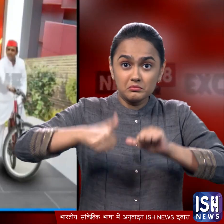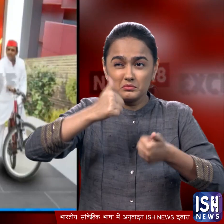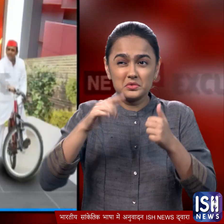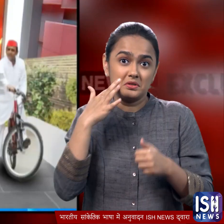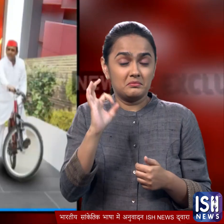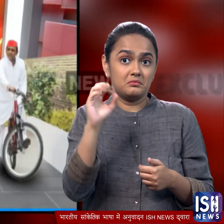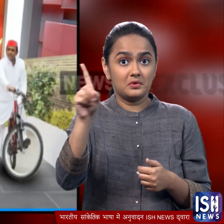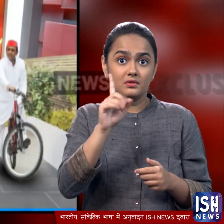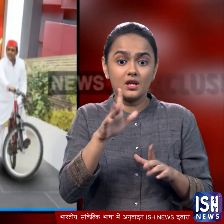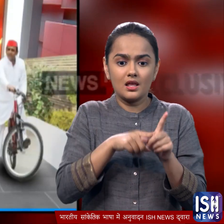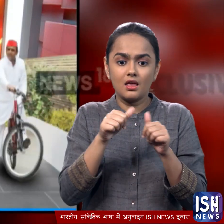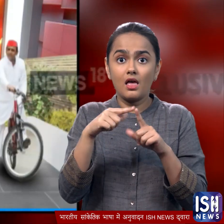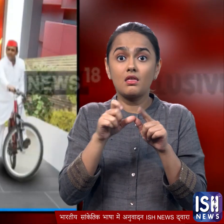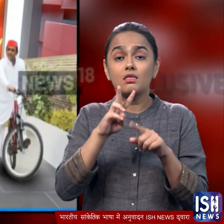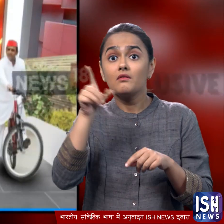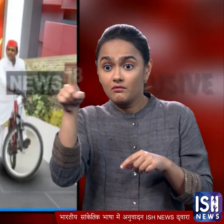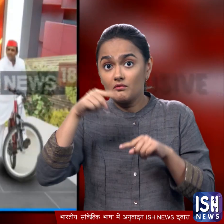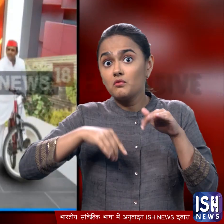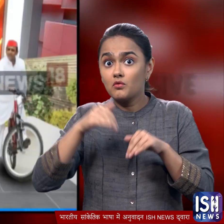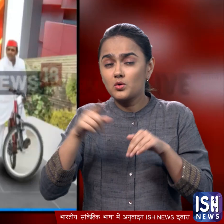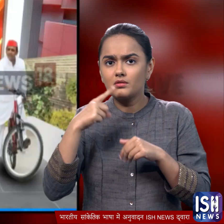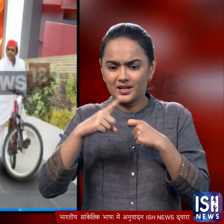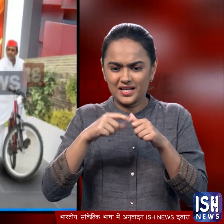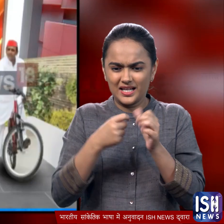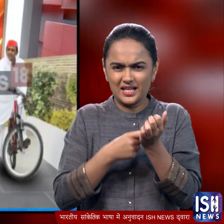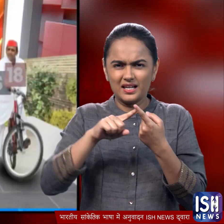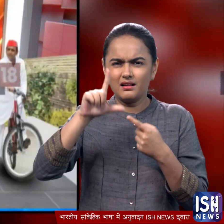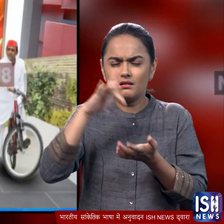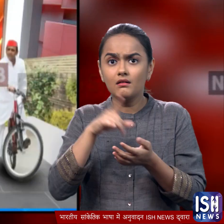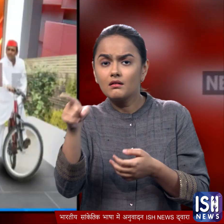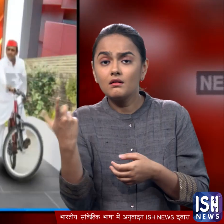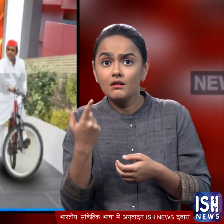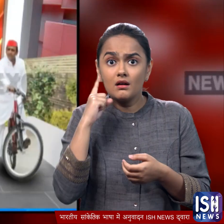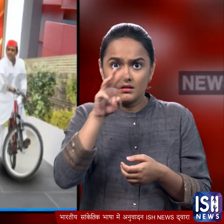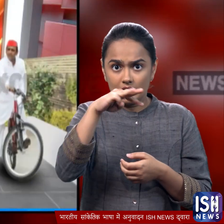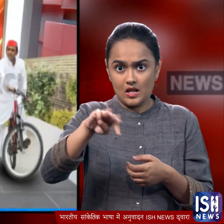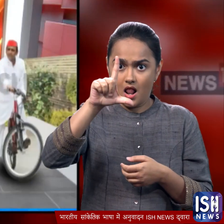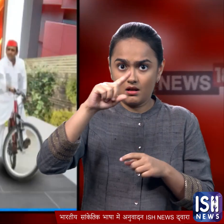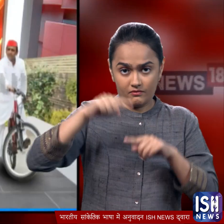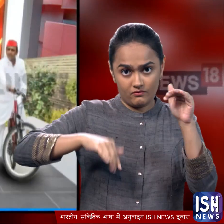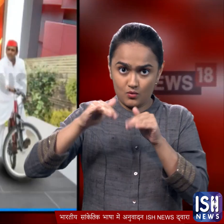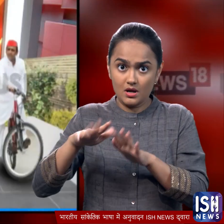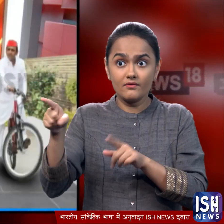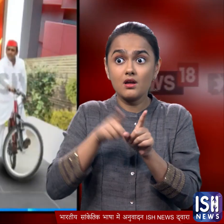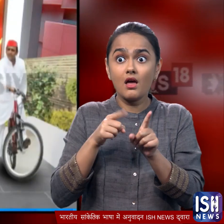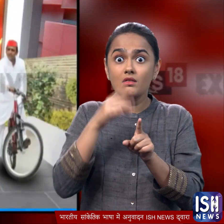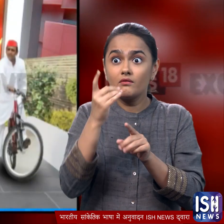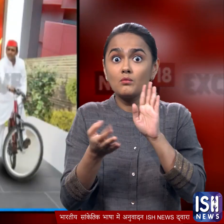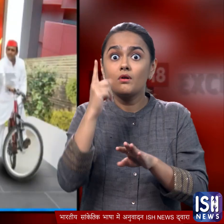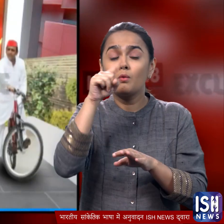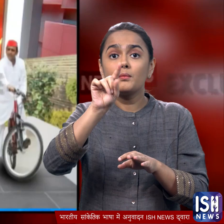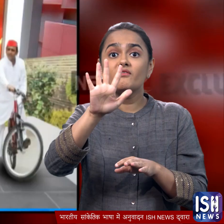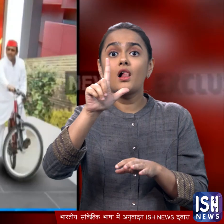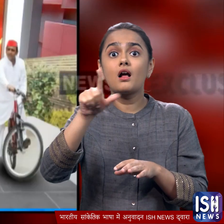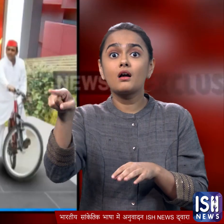निभा सकता है, वो है यादव समुदाय के वोटर। करहल में करीब 3.5 लाख वोटर हैं, जिनमें यादव समुदाय के वोटरों की संख्या